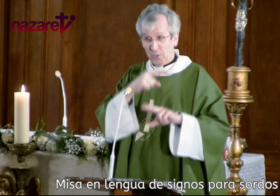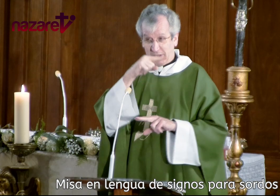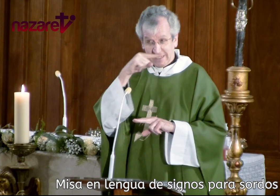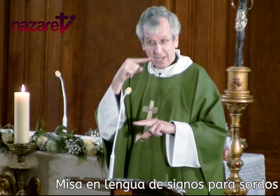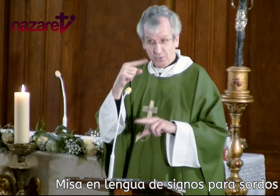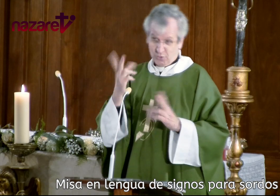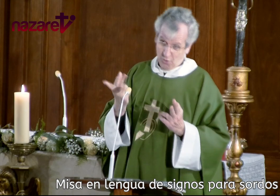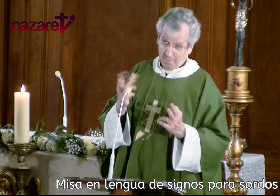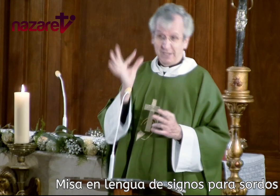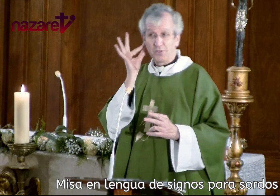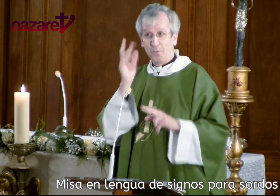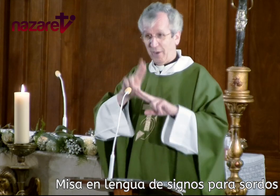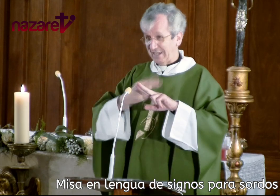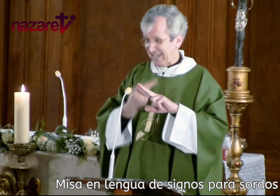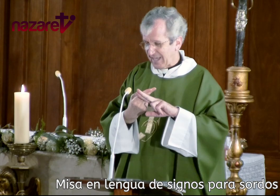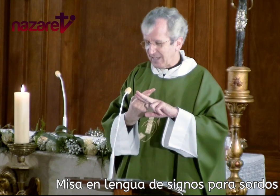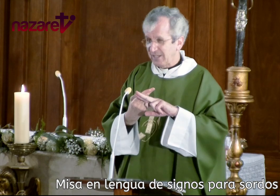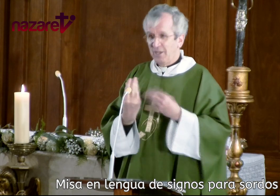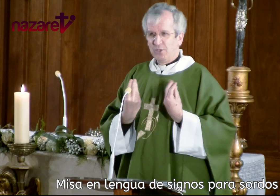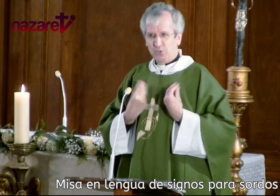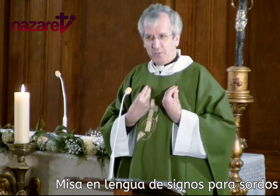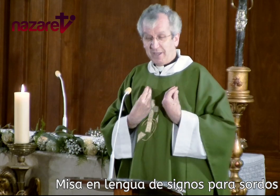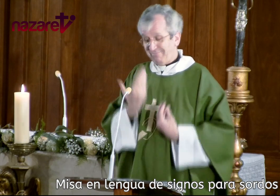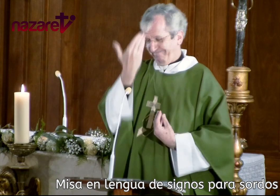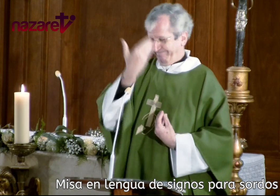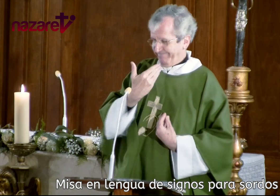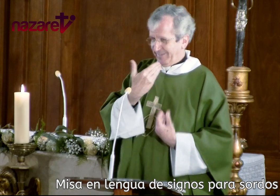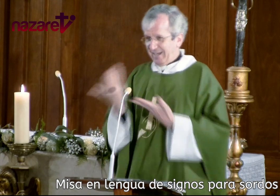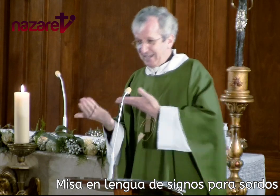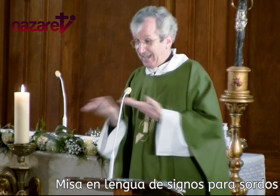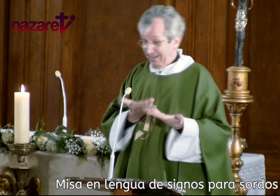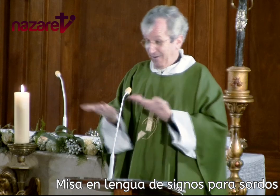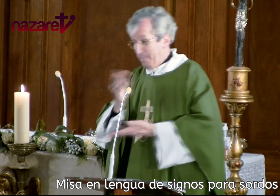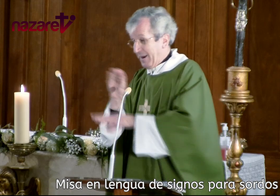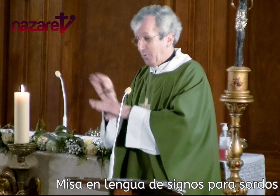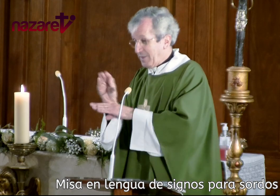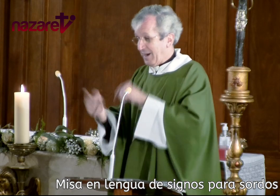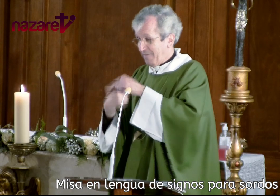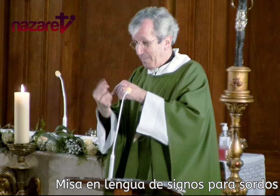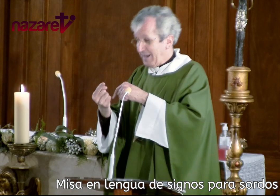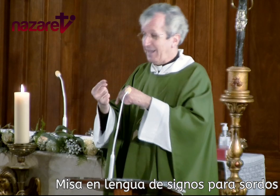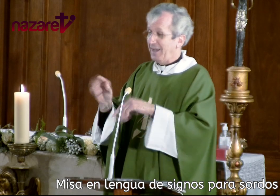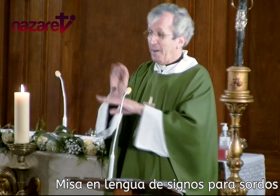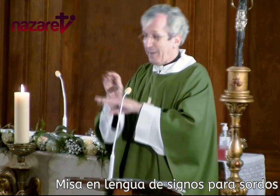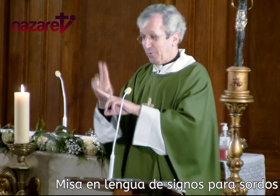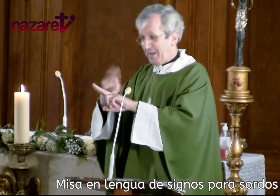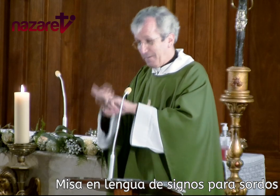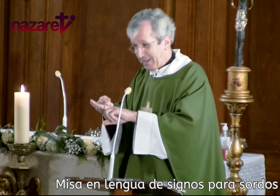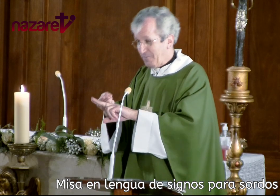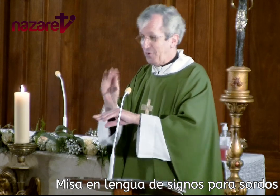casados hombres o mujeres casadas su vida tiene que estar para cuidar la familia para cuidar el matrimonio